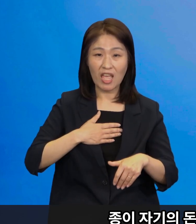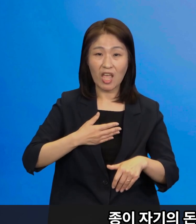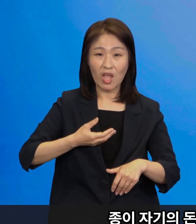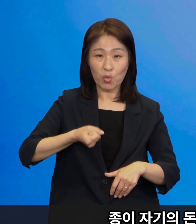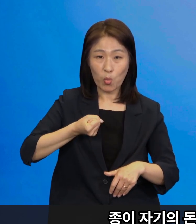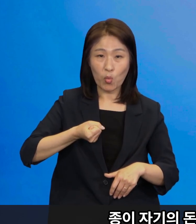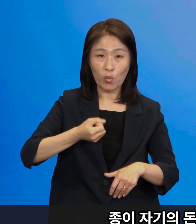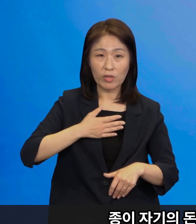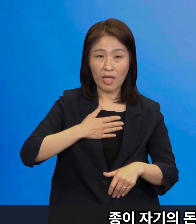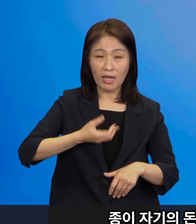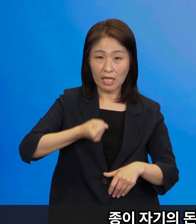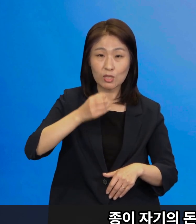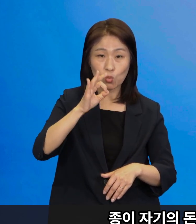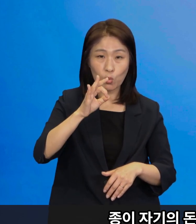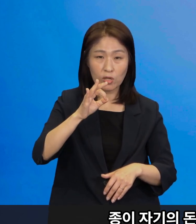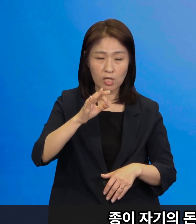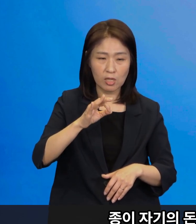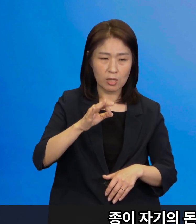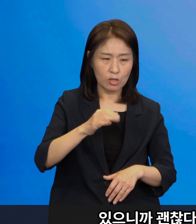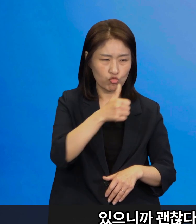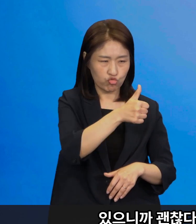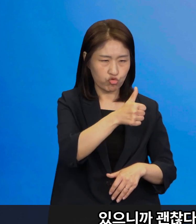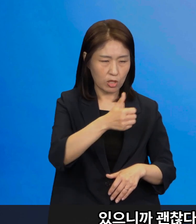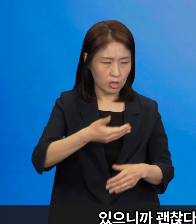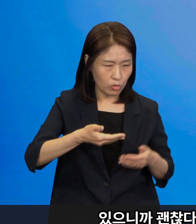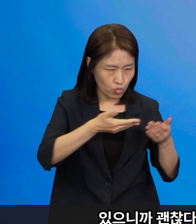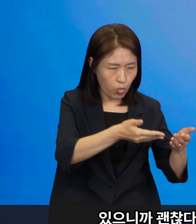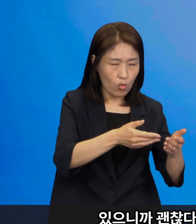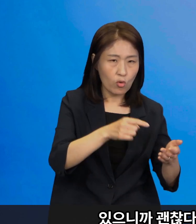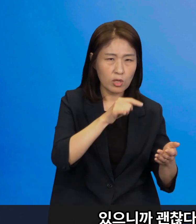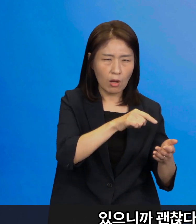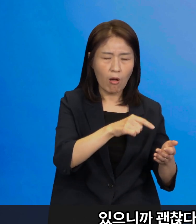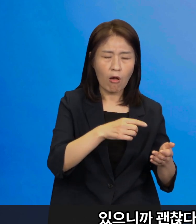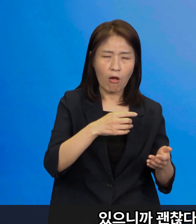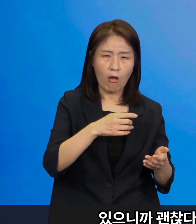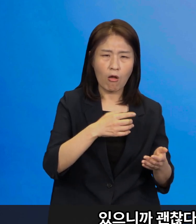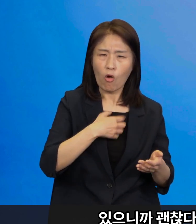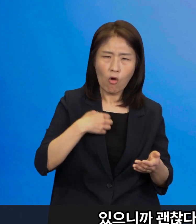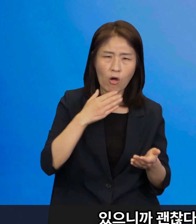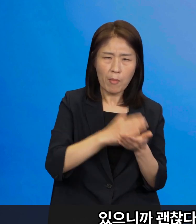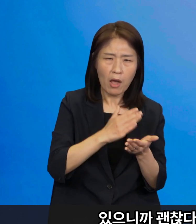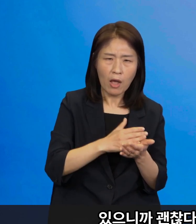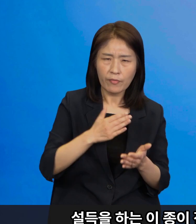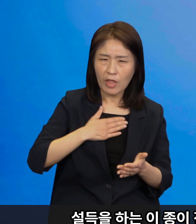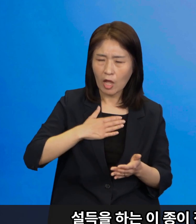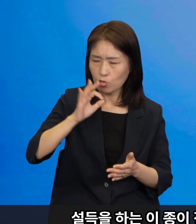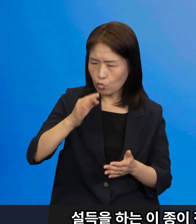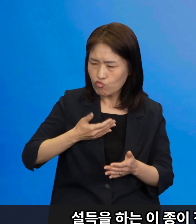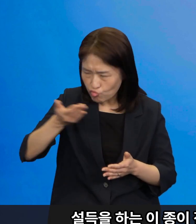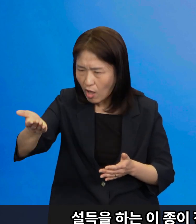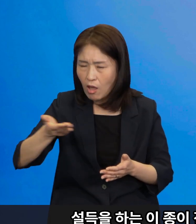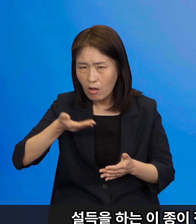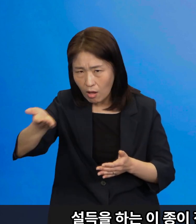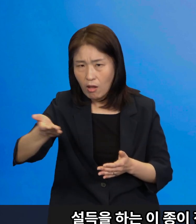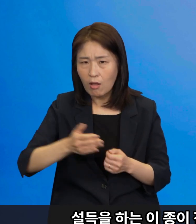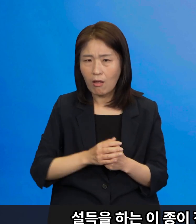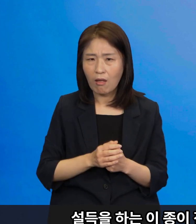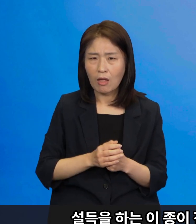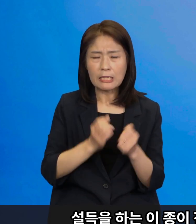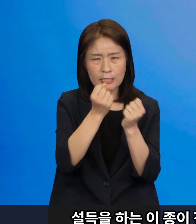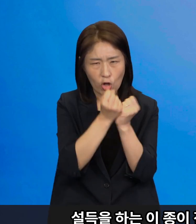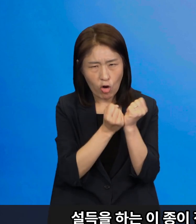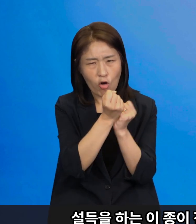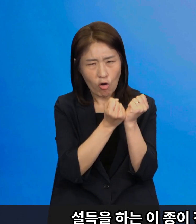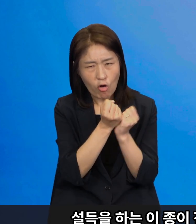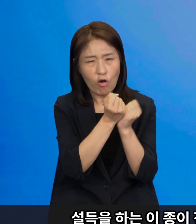돈을 주인에게 줘서 막 있으니까 괜찮다고, 염려하지 마시라고 하면서 이제 설득을 하는 이